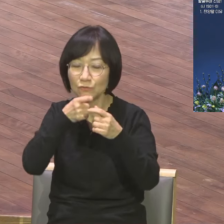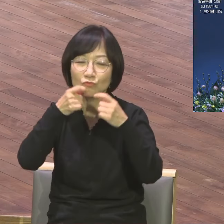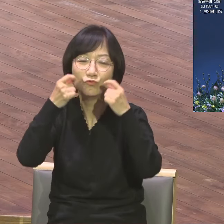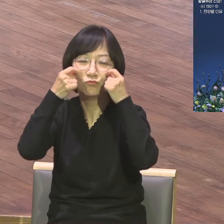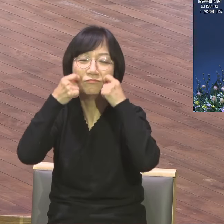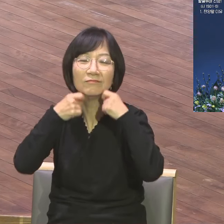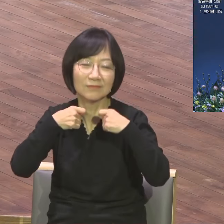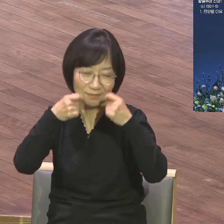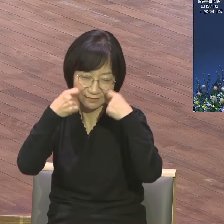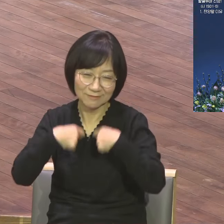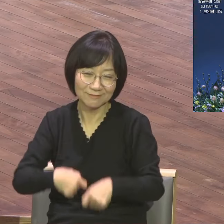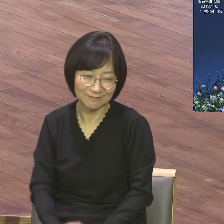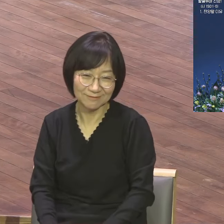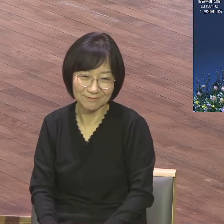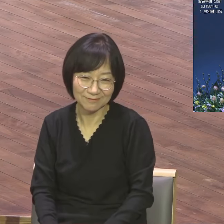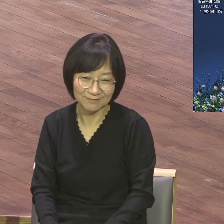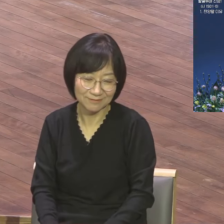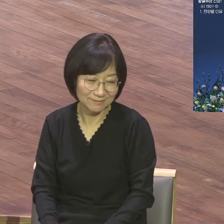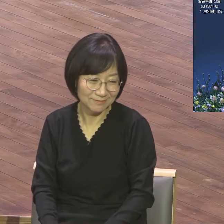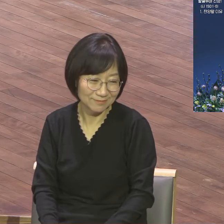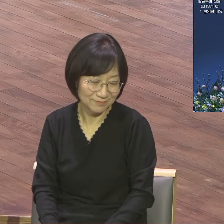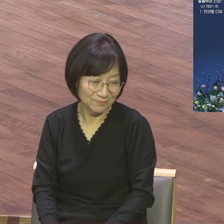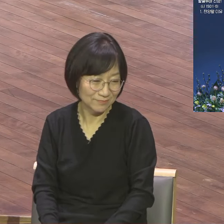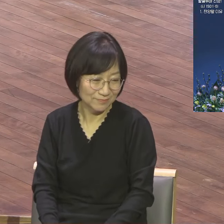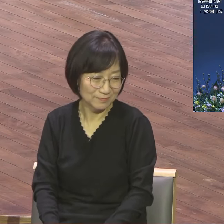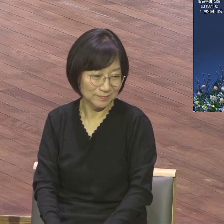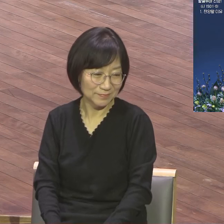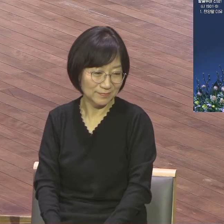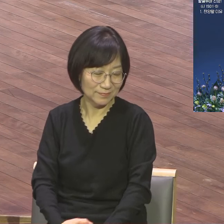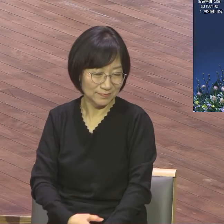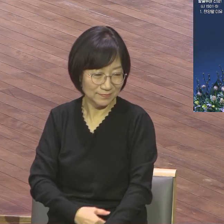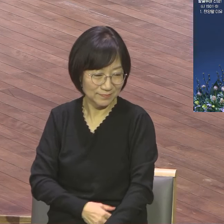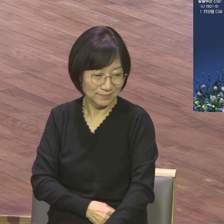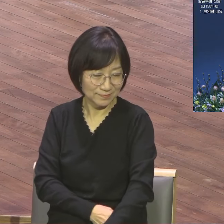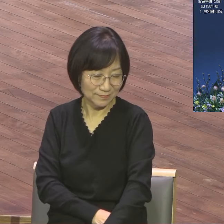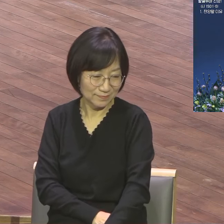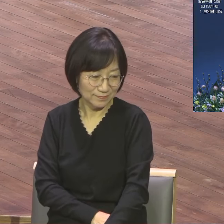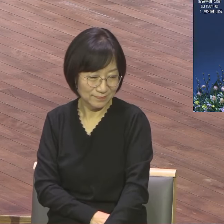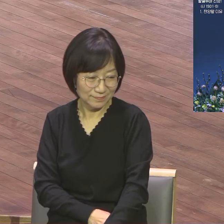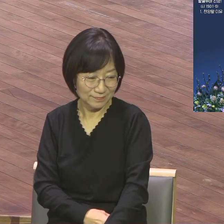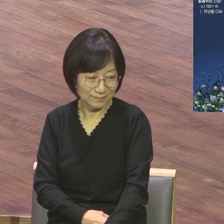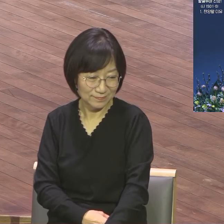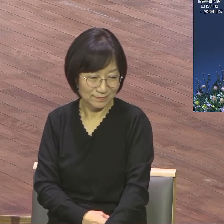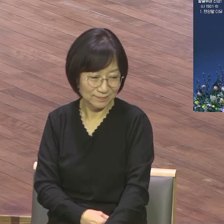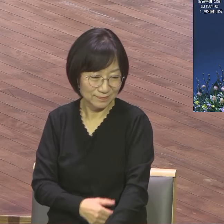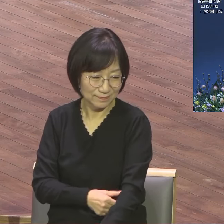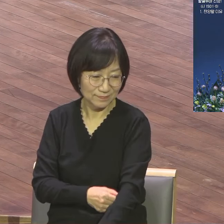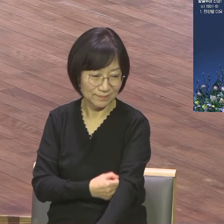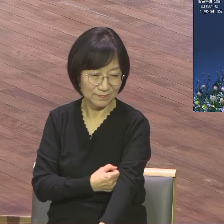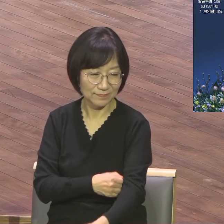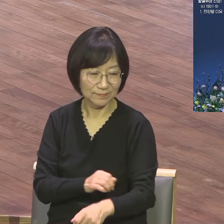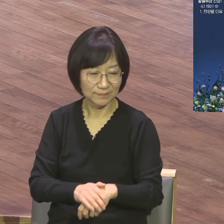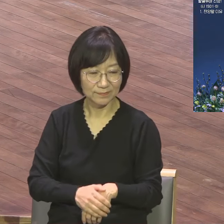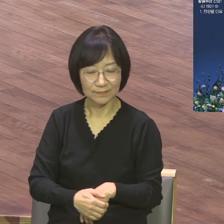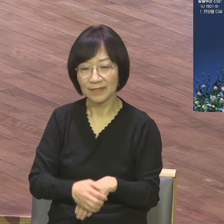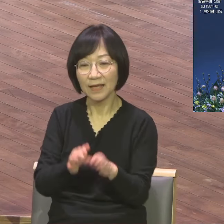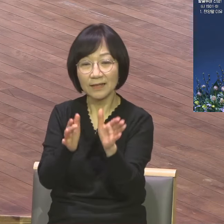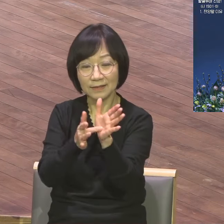이 찬송은요 20세기 최고 찬송가라 부를 수 있는 그리스도인들의